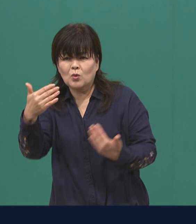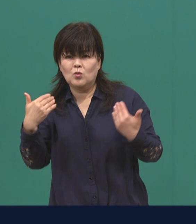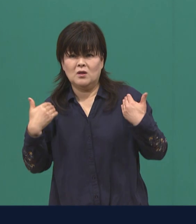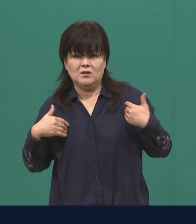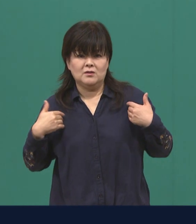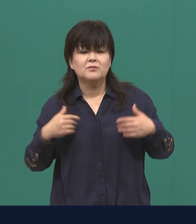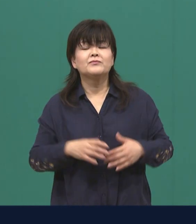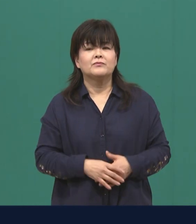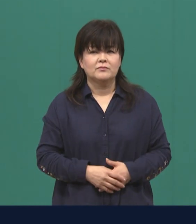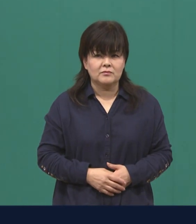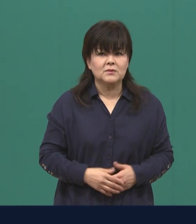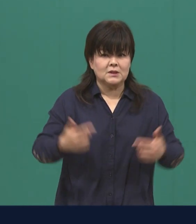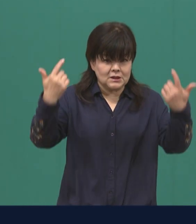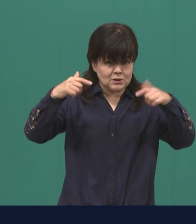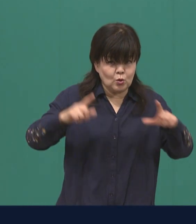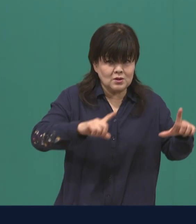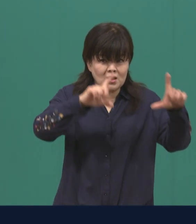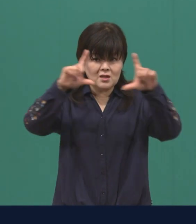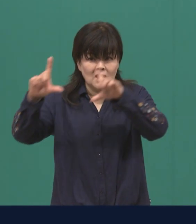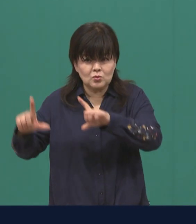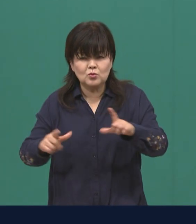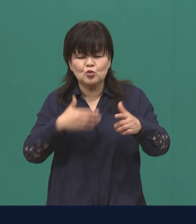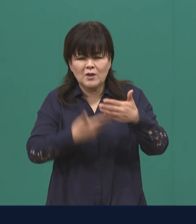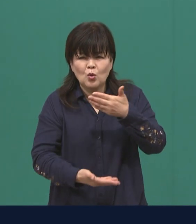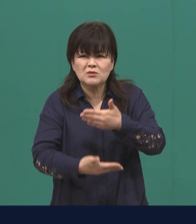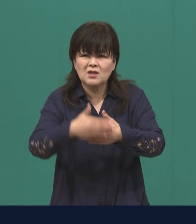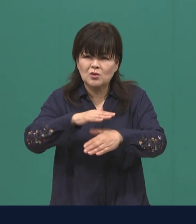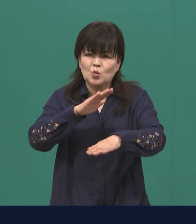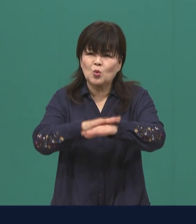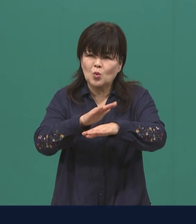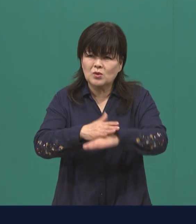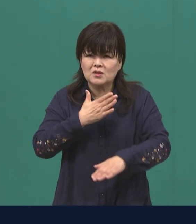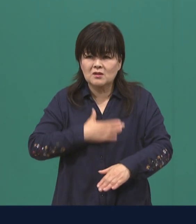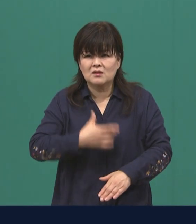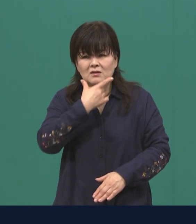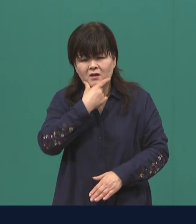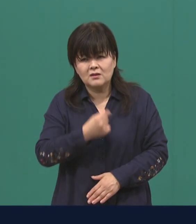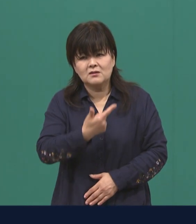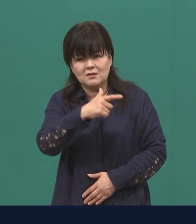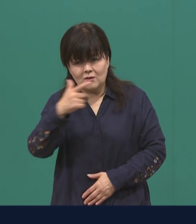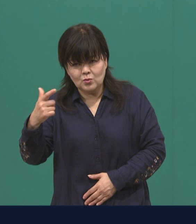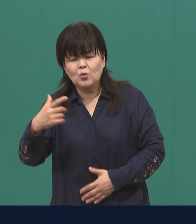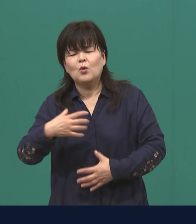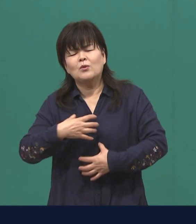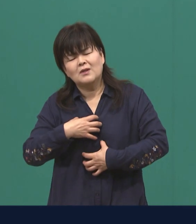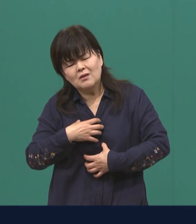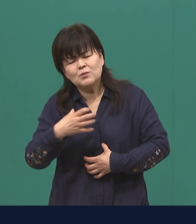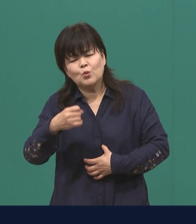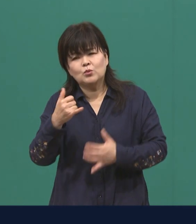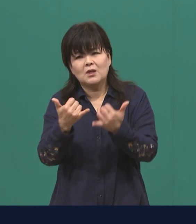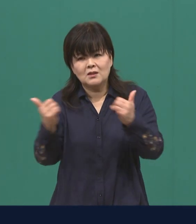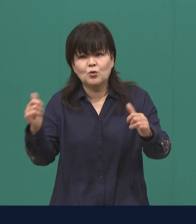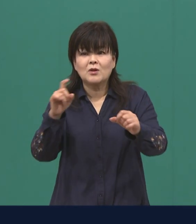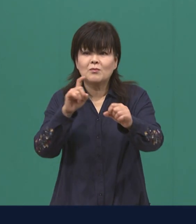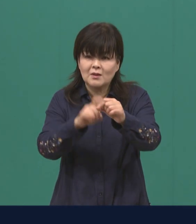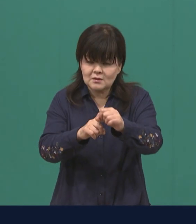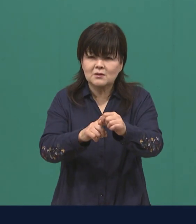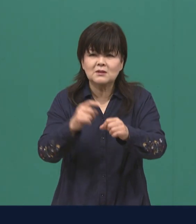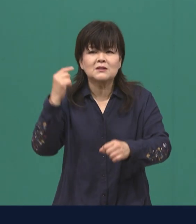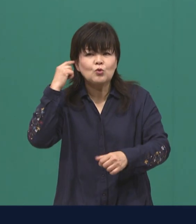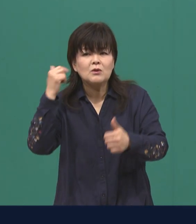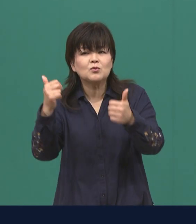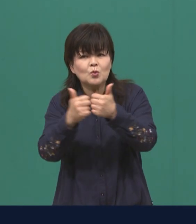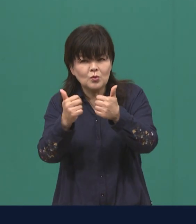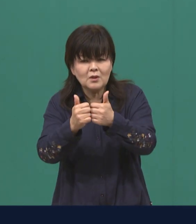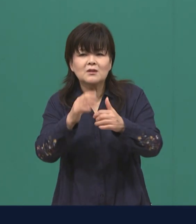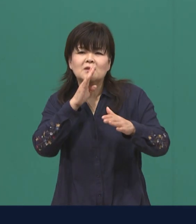の補聴器を選べばいいかわからない、日常生活の不便さを補う方法を知りたいなどの悩みをお持ちの方の